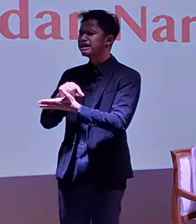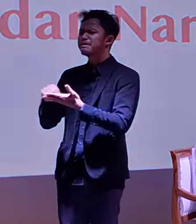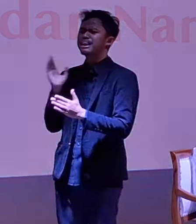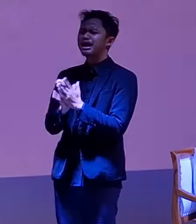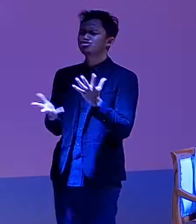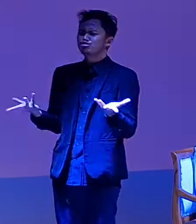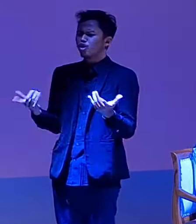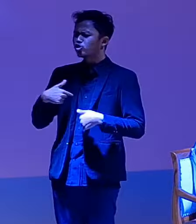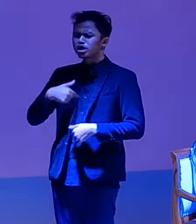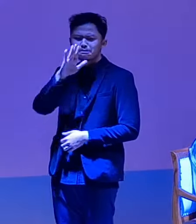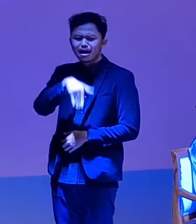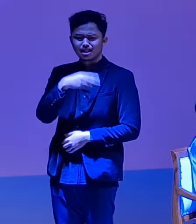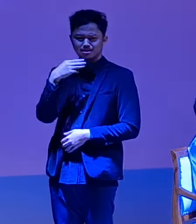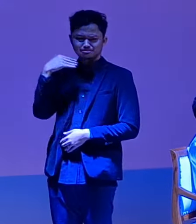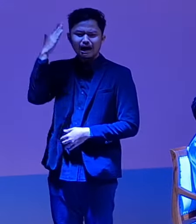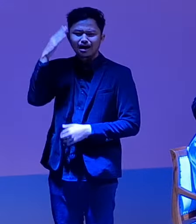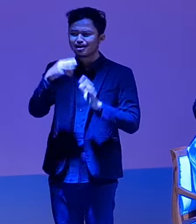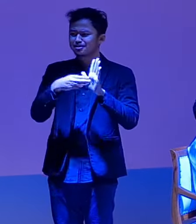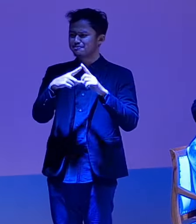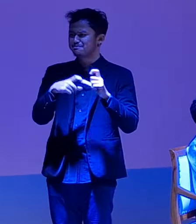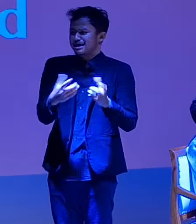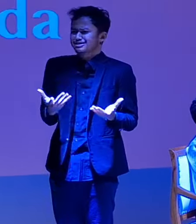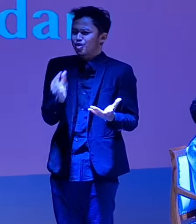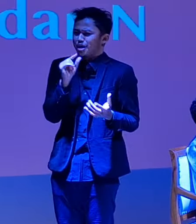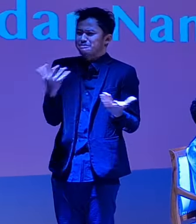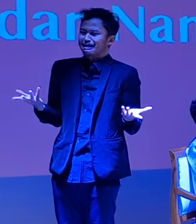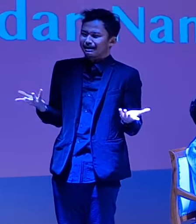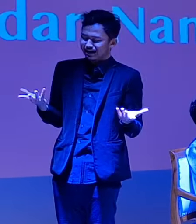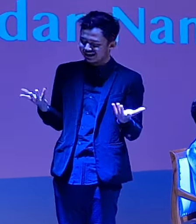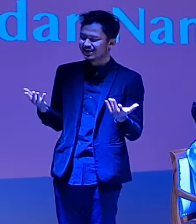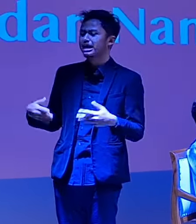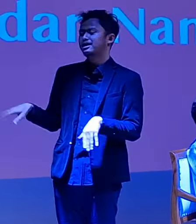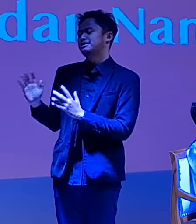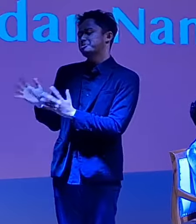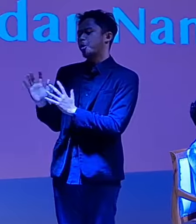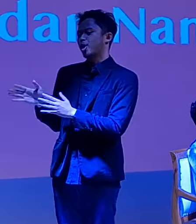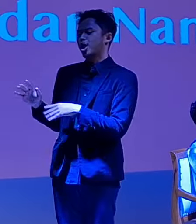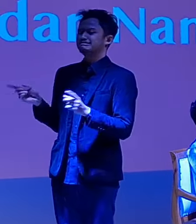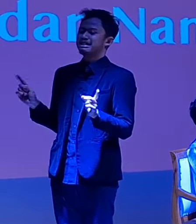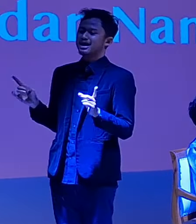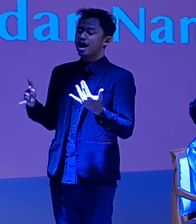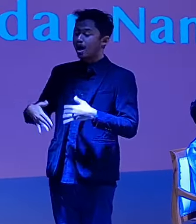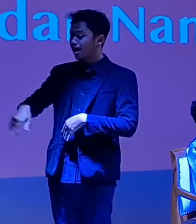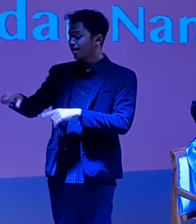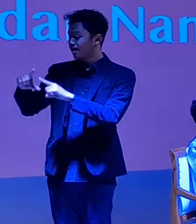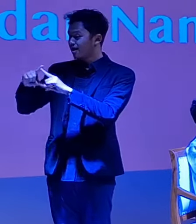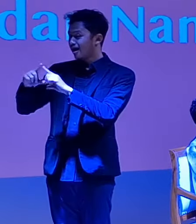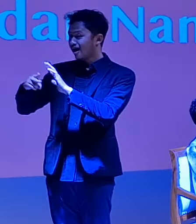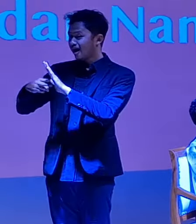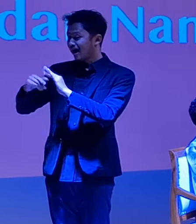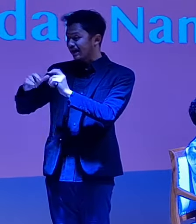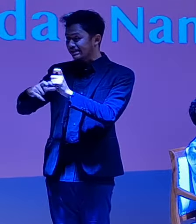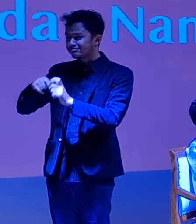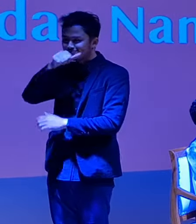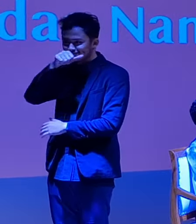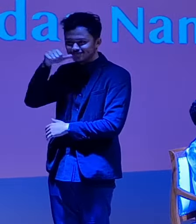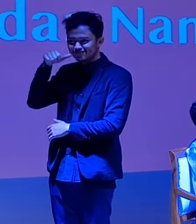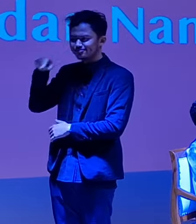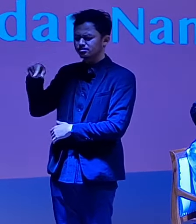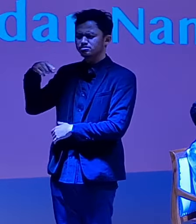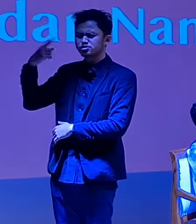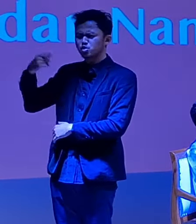gitu kan. Iya. Ini kan Mas Anies ini kan perjalanan hidupnya